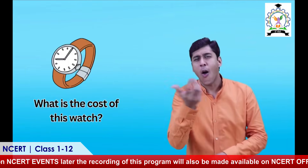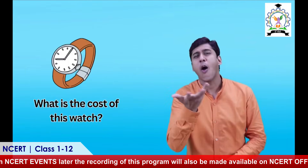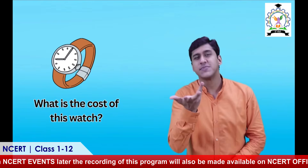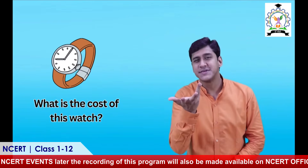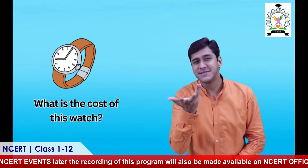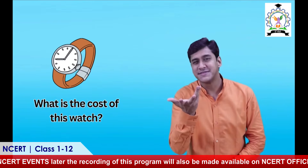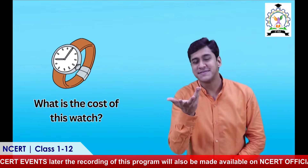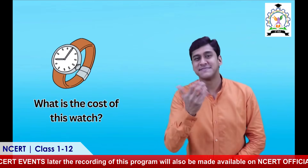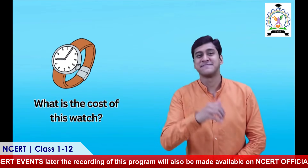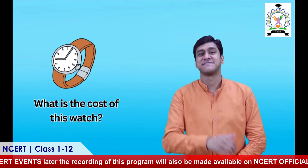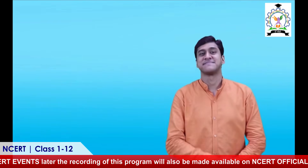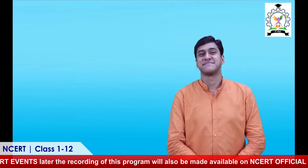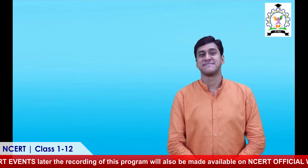इस घड़ी की कीमत कितनी है?